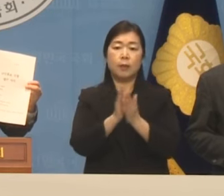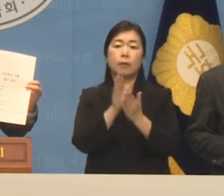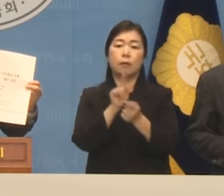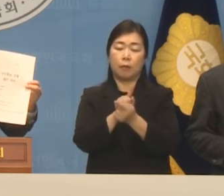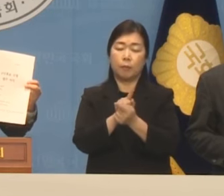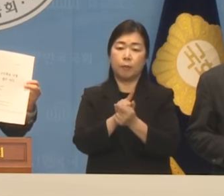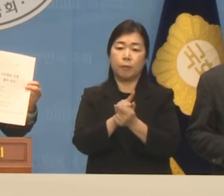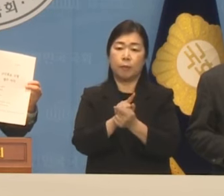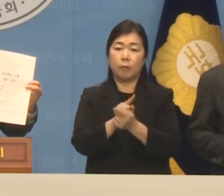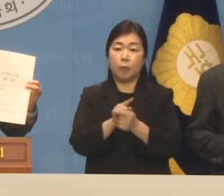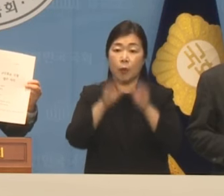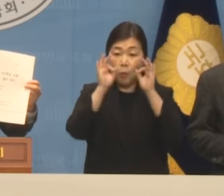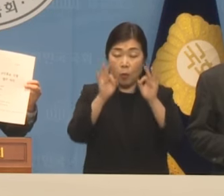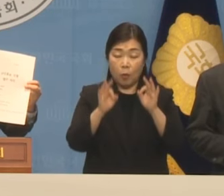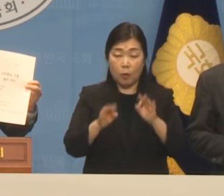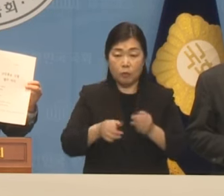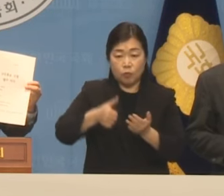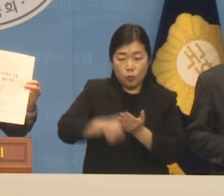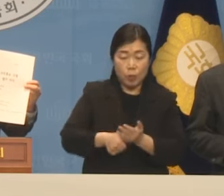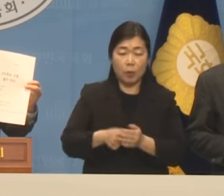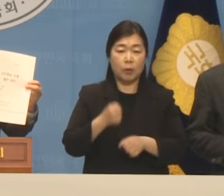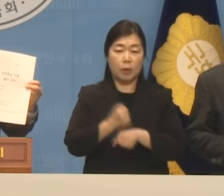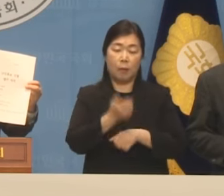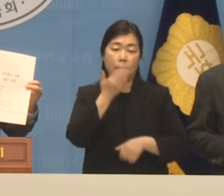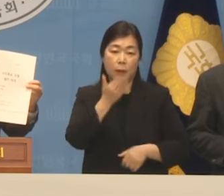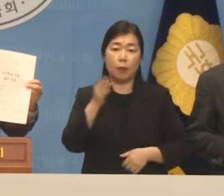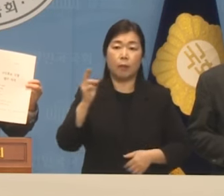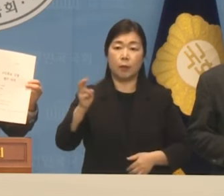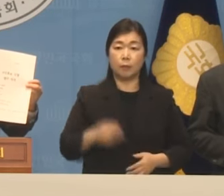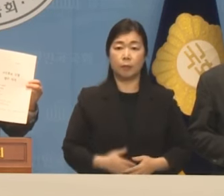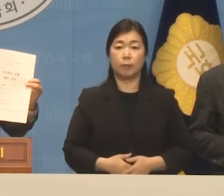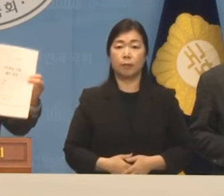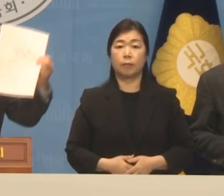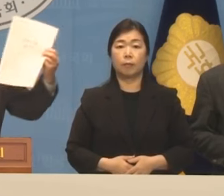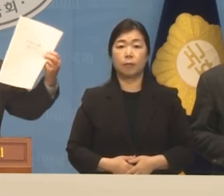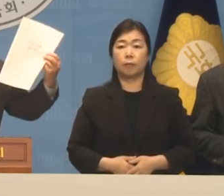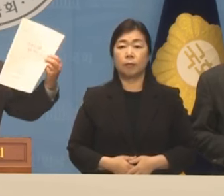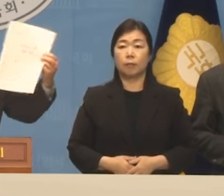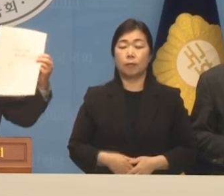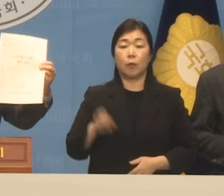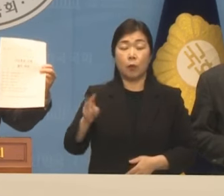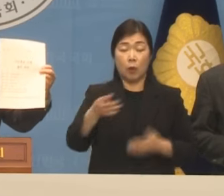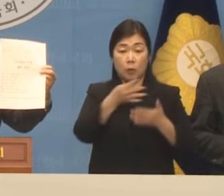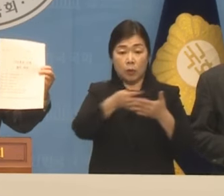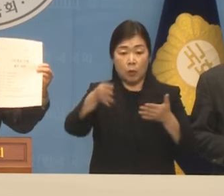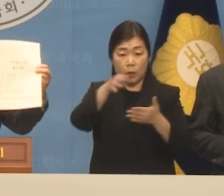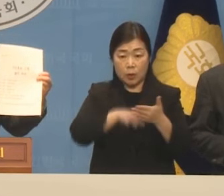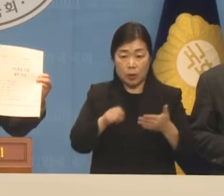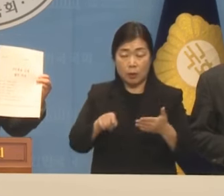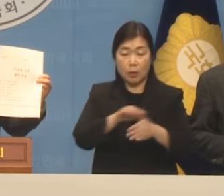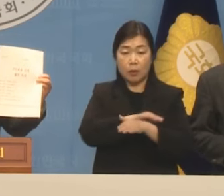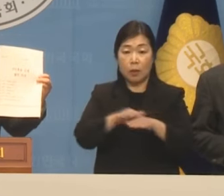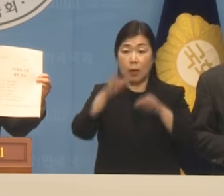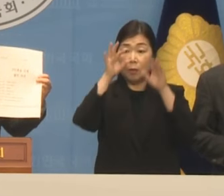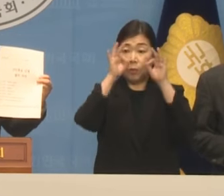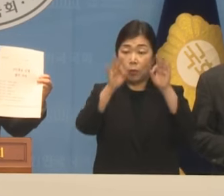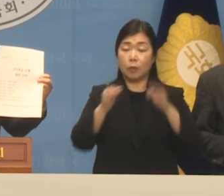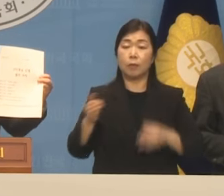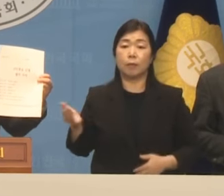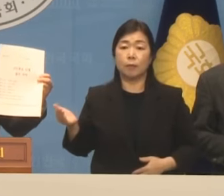또 심사에 참여할 수 있는 뭐 이렇게 돼 있습니다. 그리고 요 서식을 잘 좀